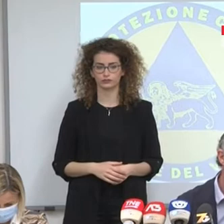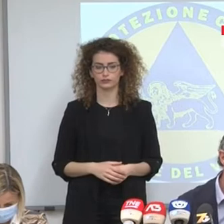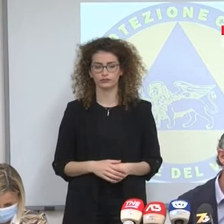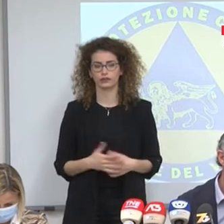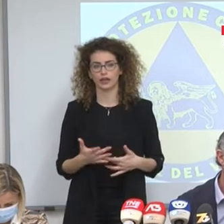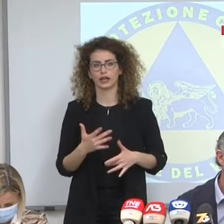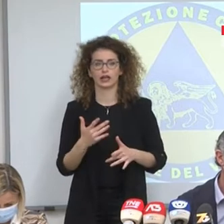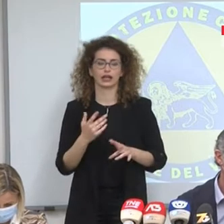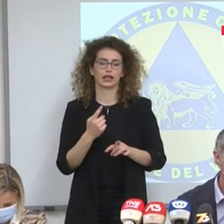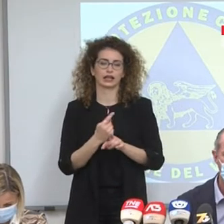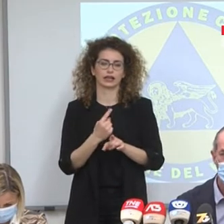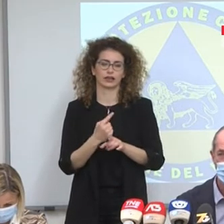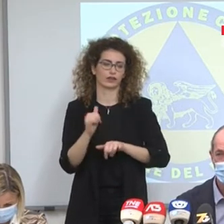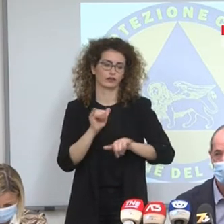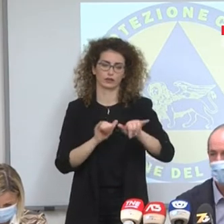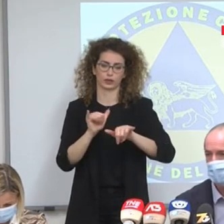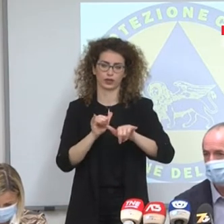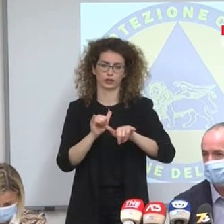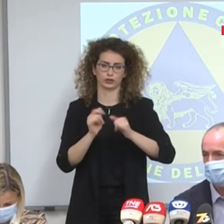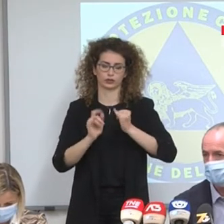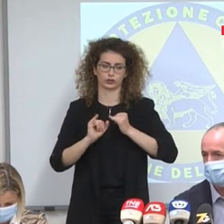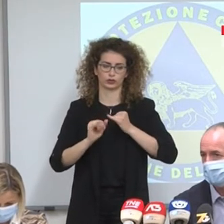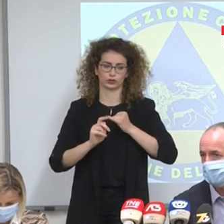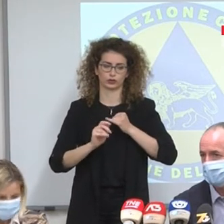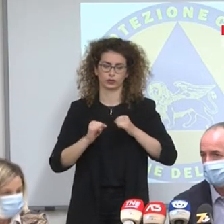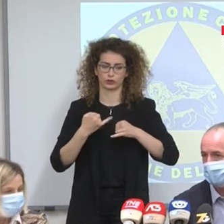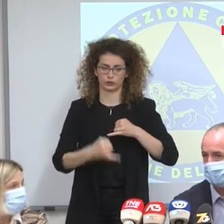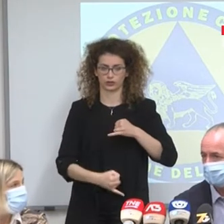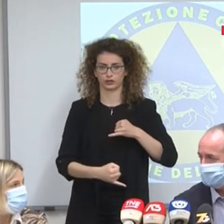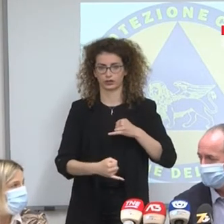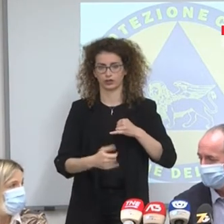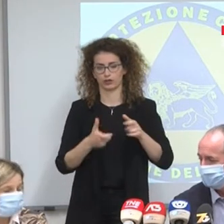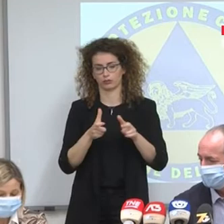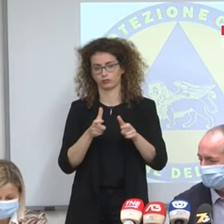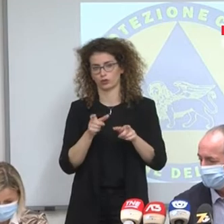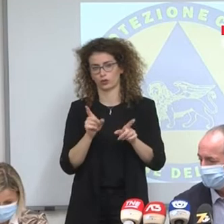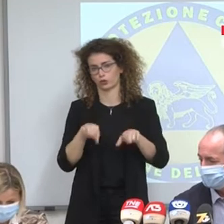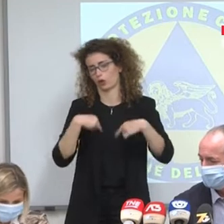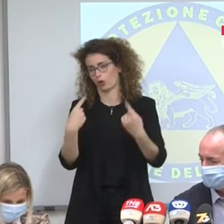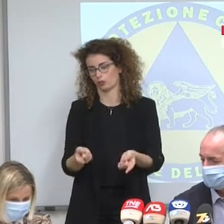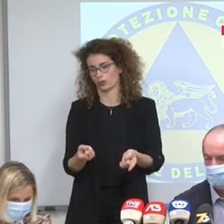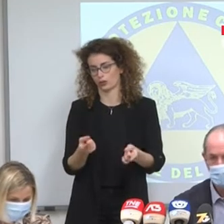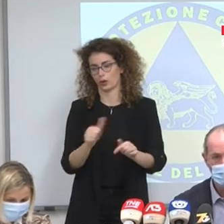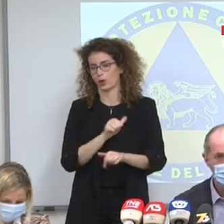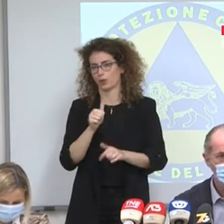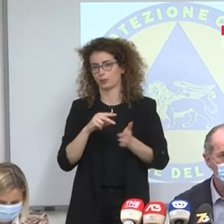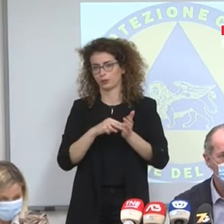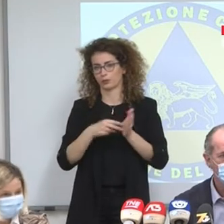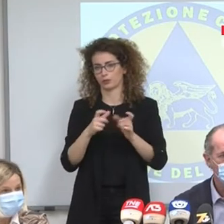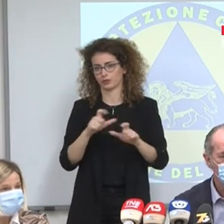Però vi dovremo dare informazioni più dettagliate quando abbiamo risolto il problema anche dei vaccini.